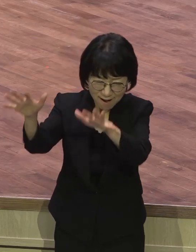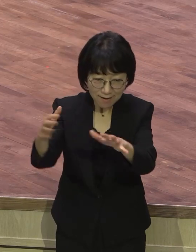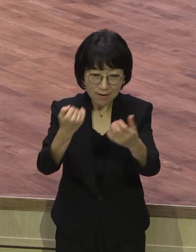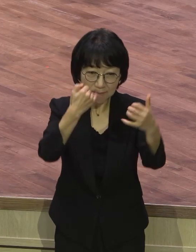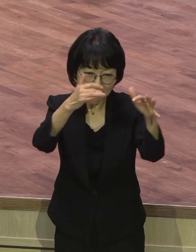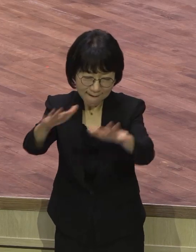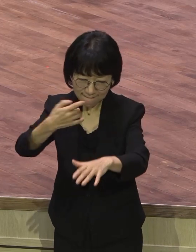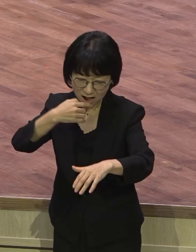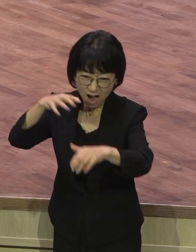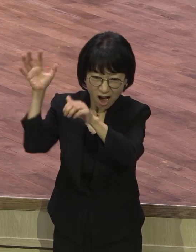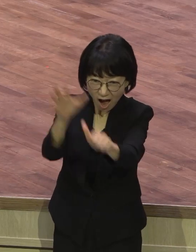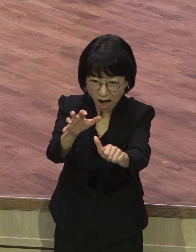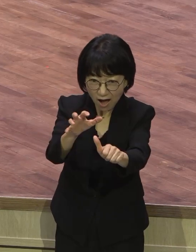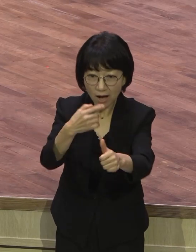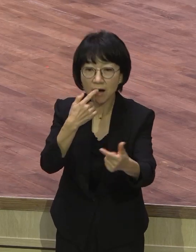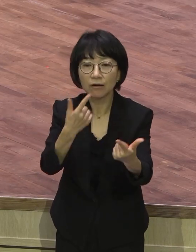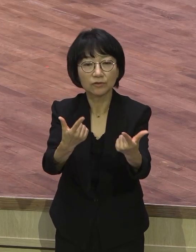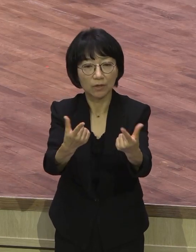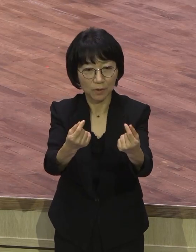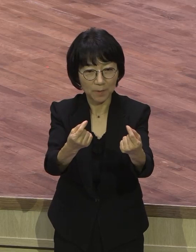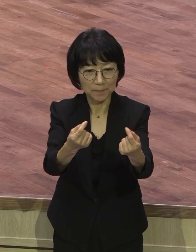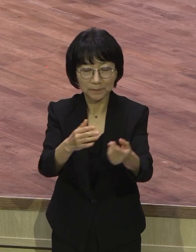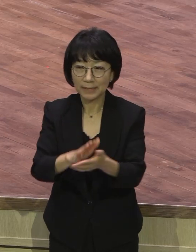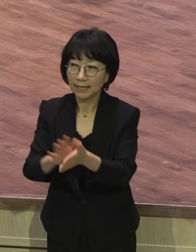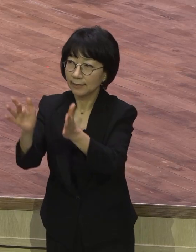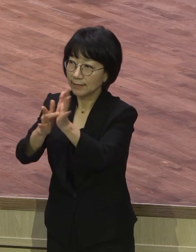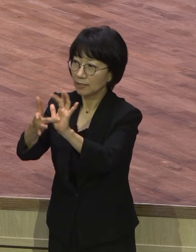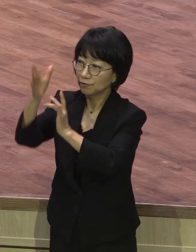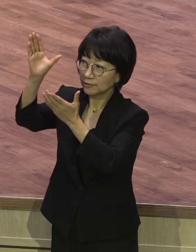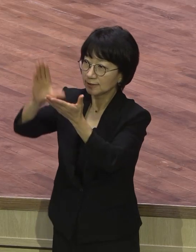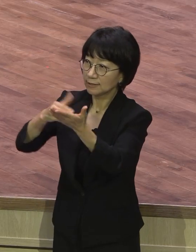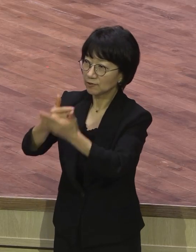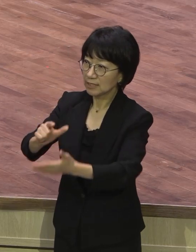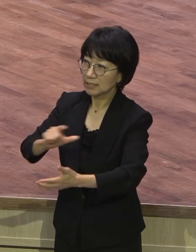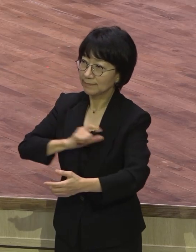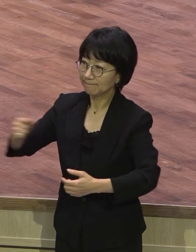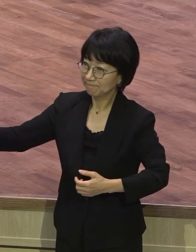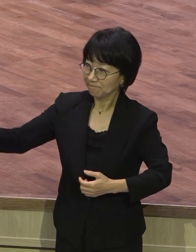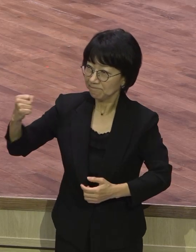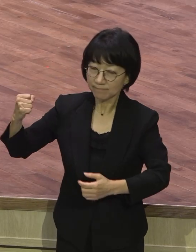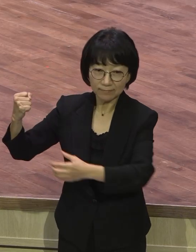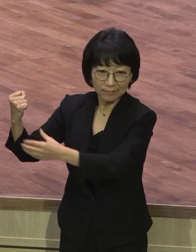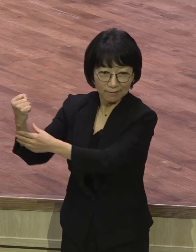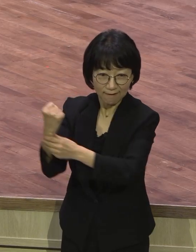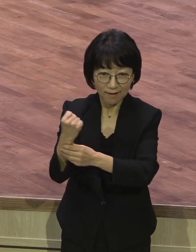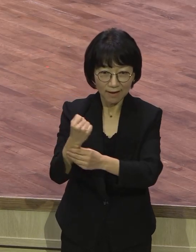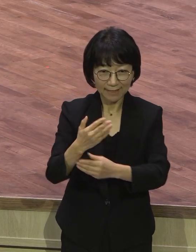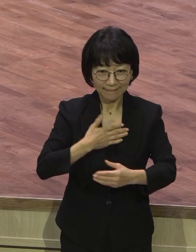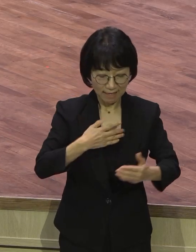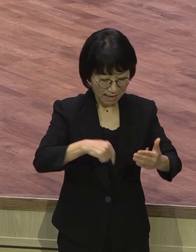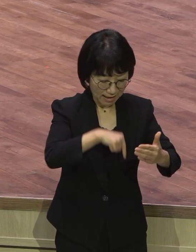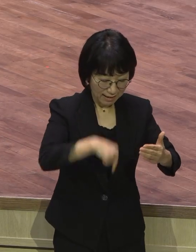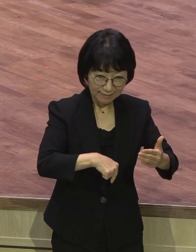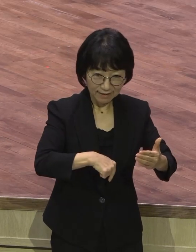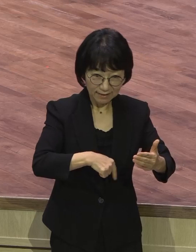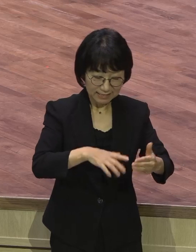것처럼 오직 예수 그 이름의 권세를 사용해서 내 안에 있는 모든 어두움의 권세